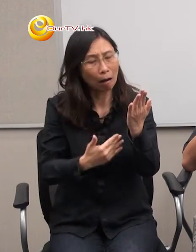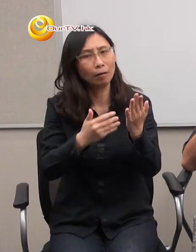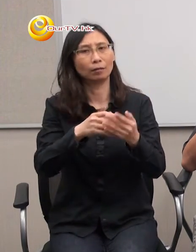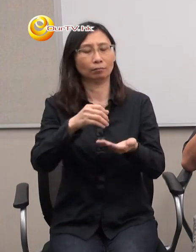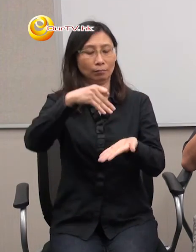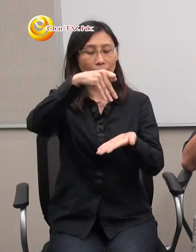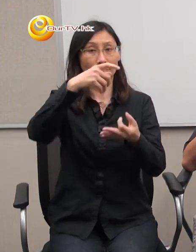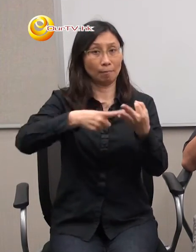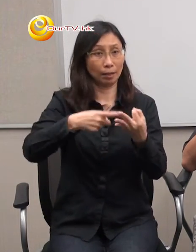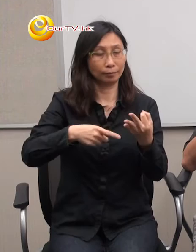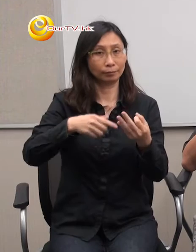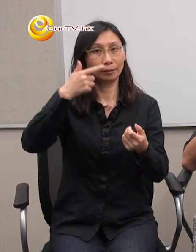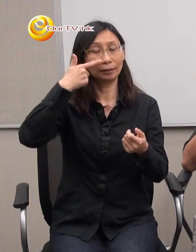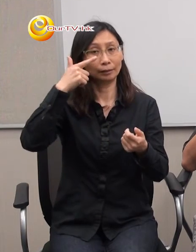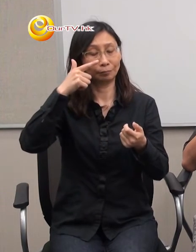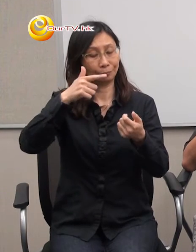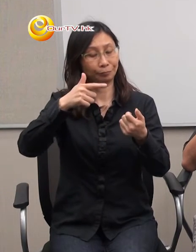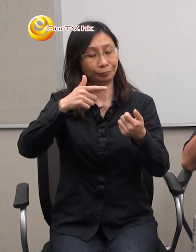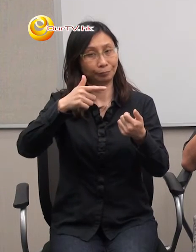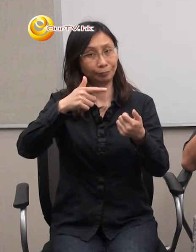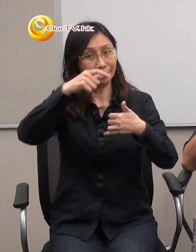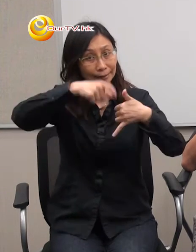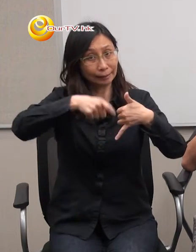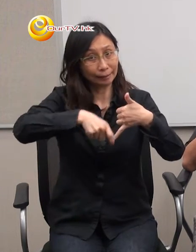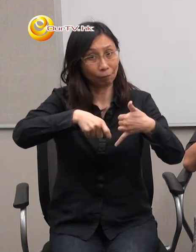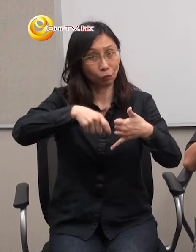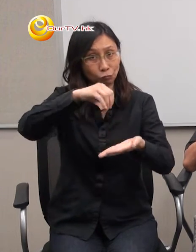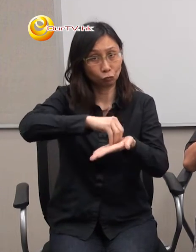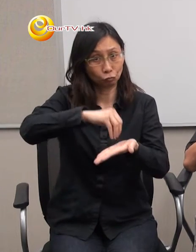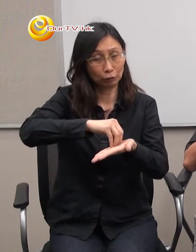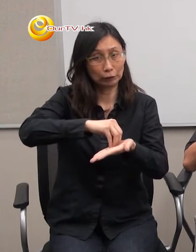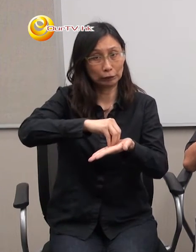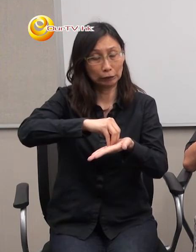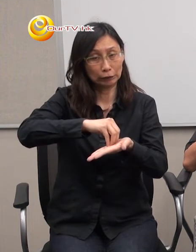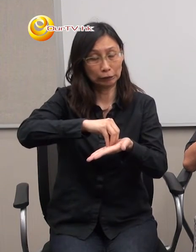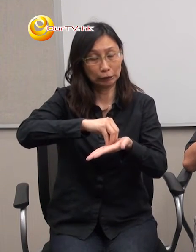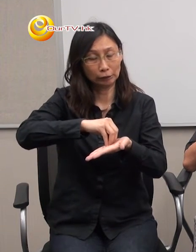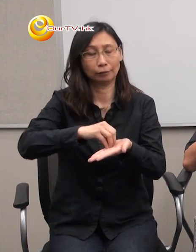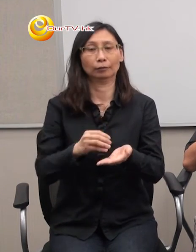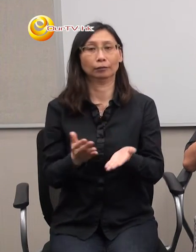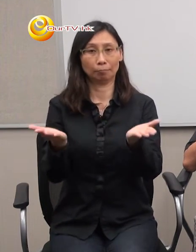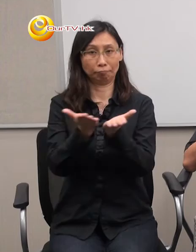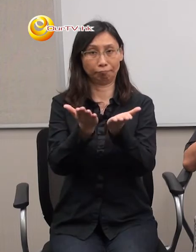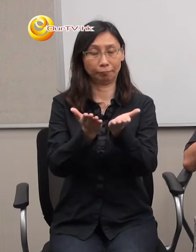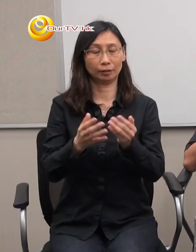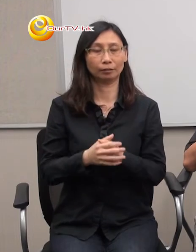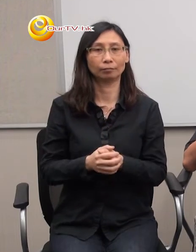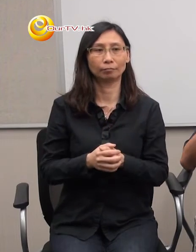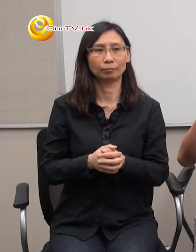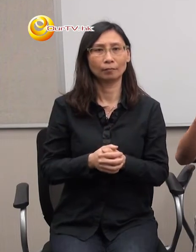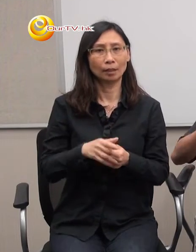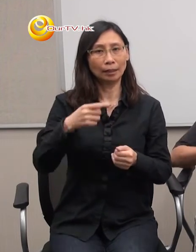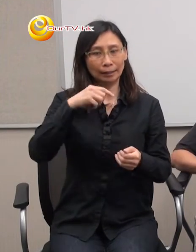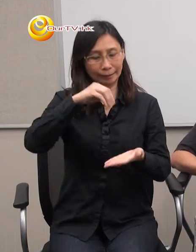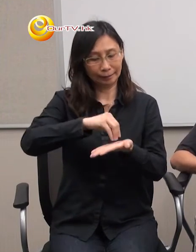叫身份確定嘅文件嚟嘅，就咁啊，即係要你